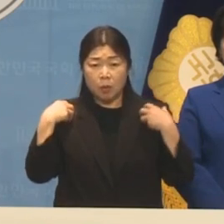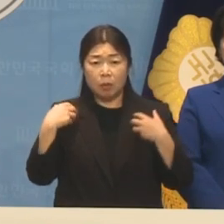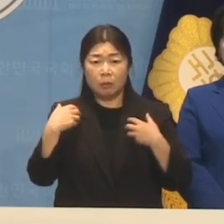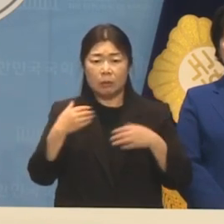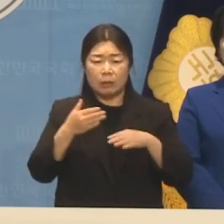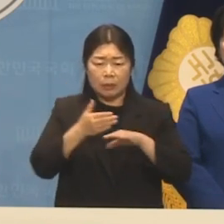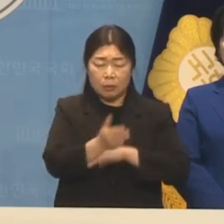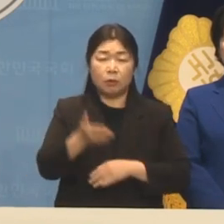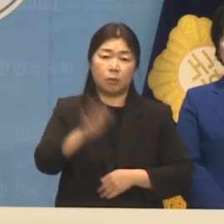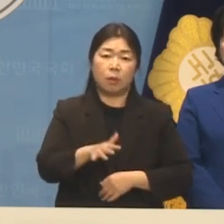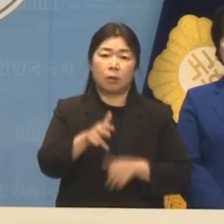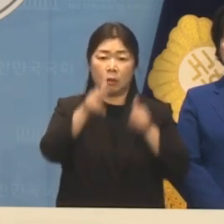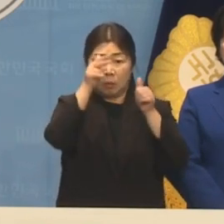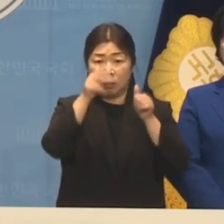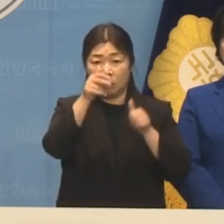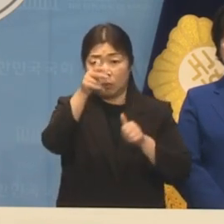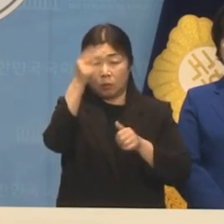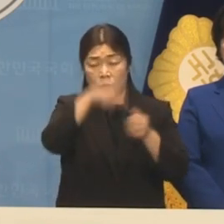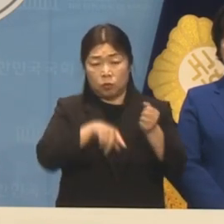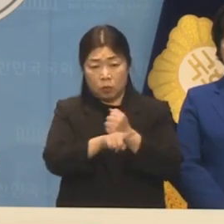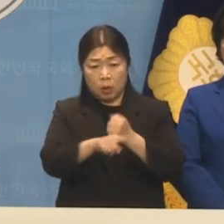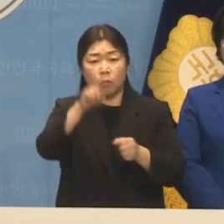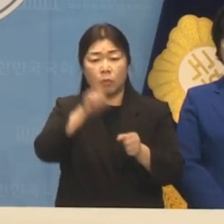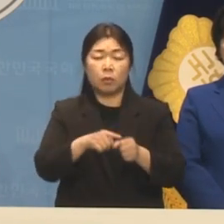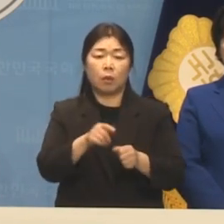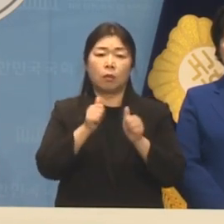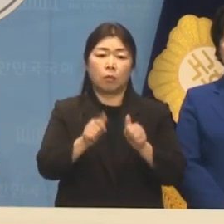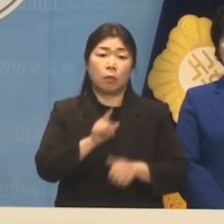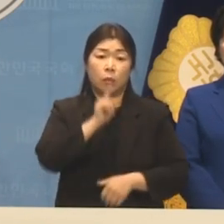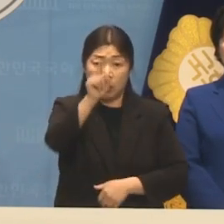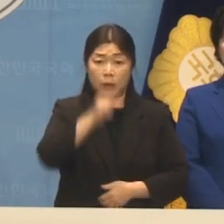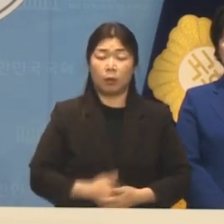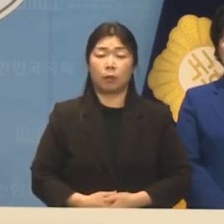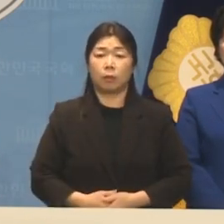부분에 있어서는 수사나 기소도 안 되고 있는 상황에서 말이죠.